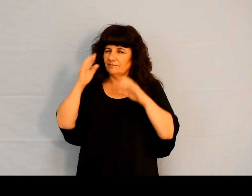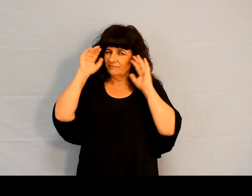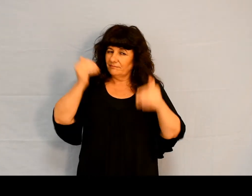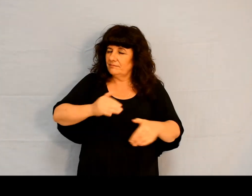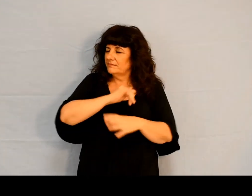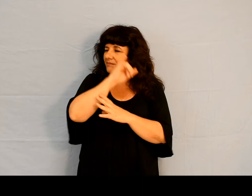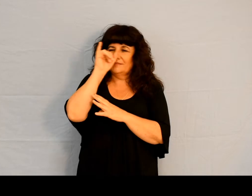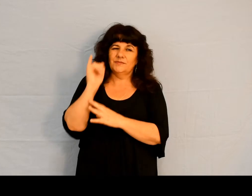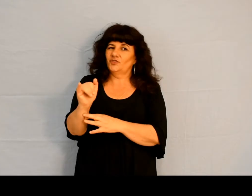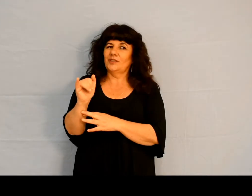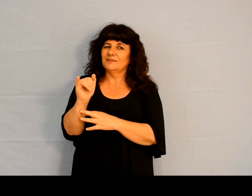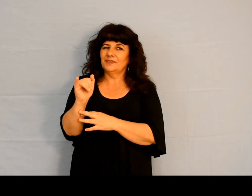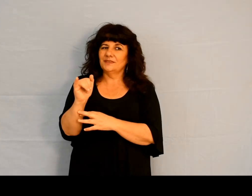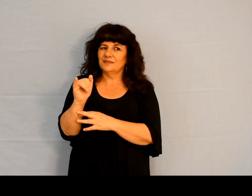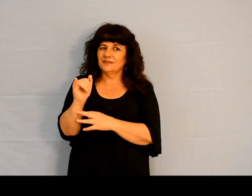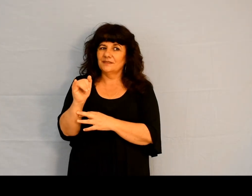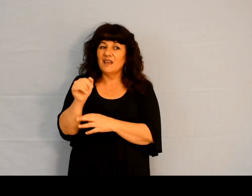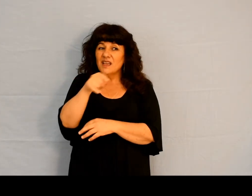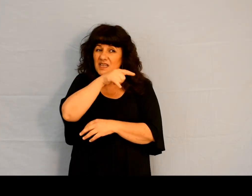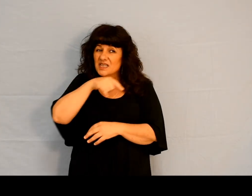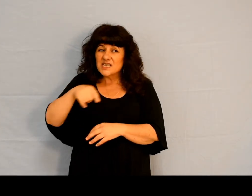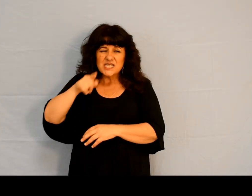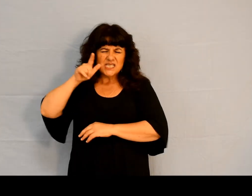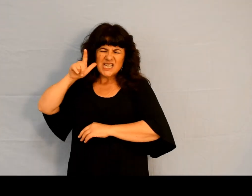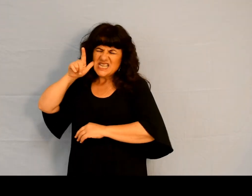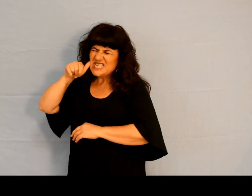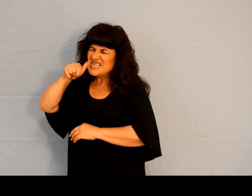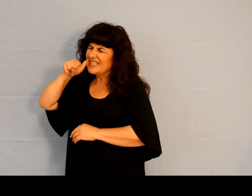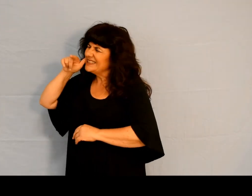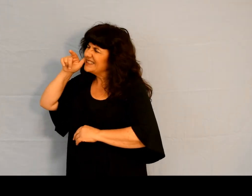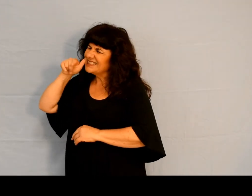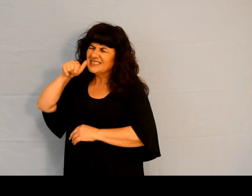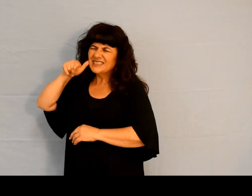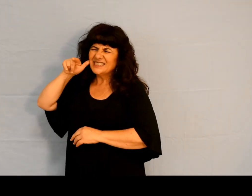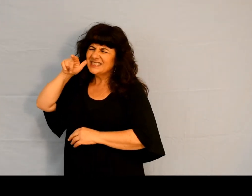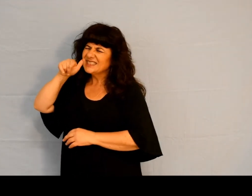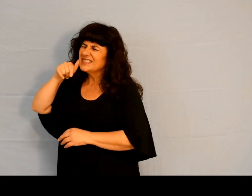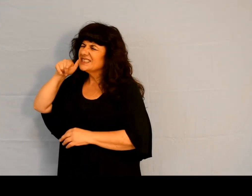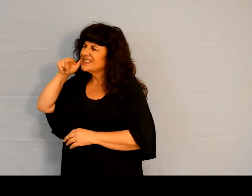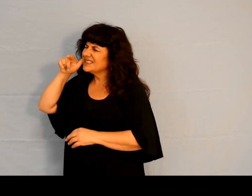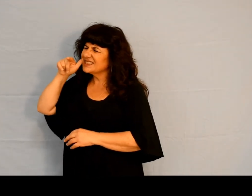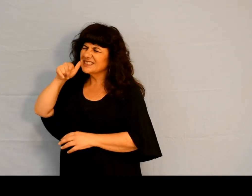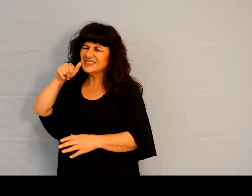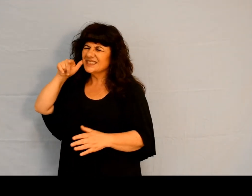Vous n'avez pas encore résisté jusqu'au sang dans votre lutte contre le péché.